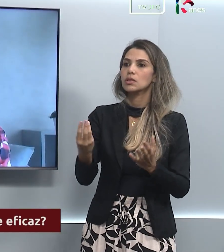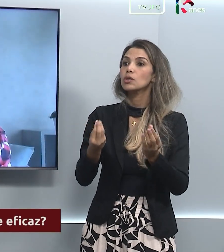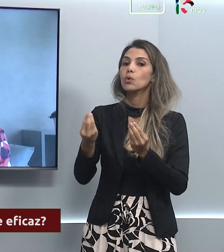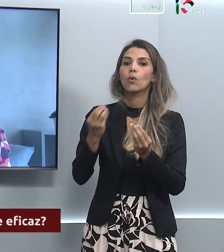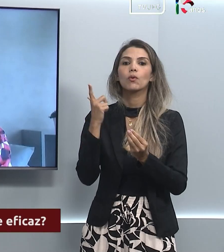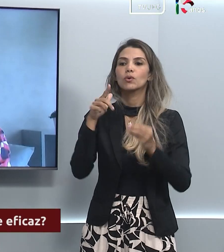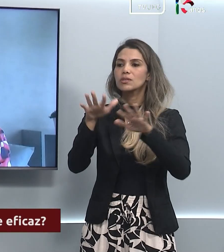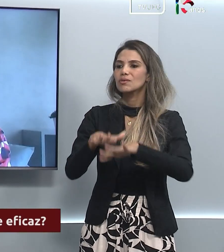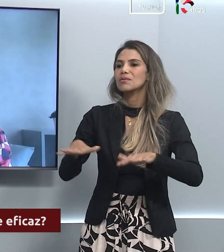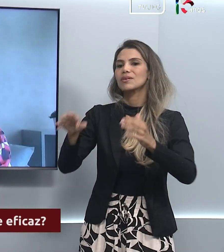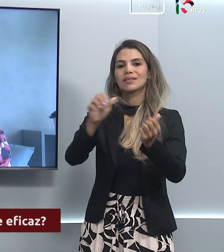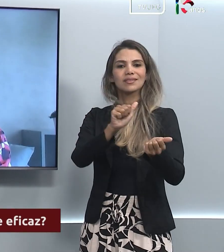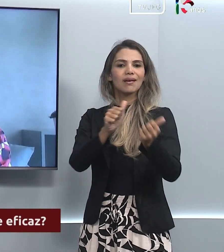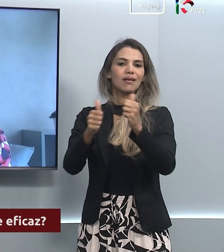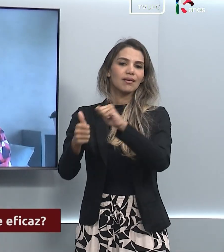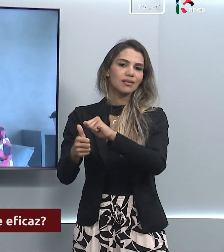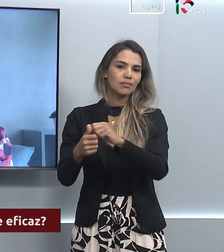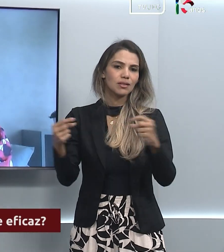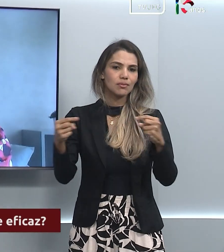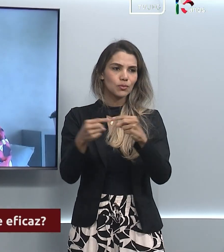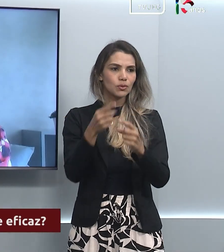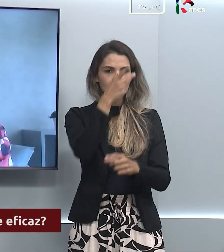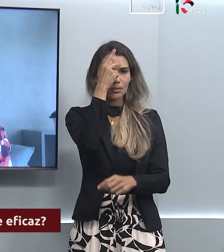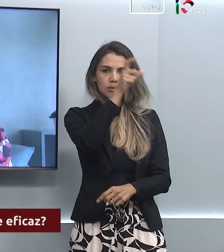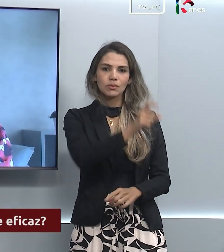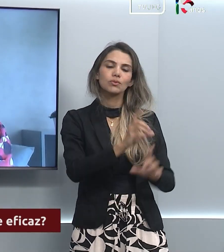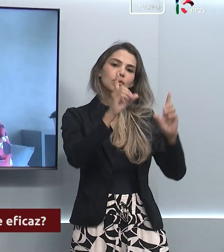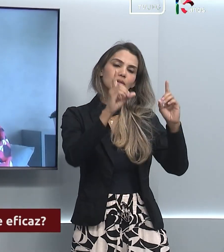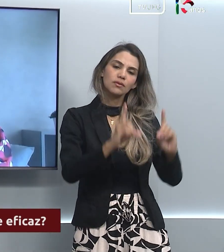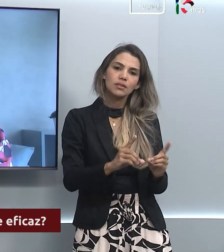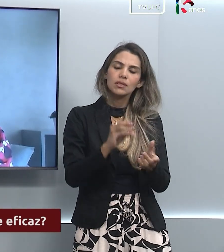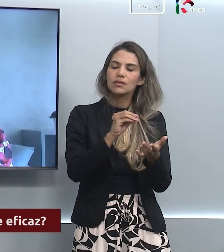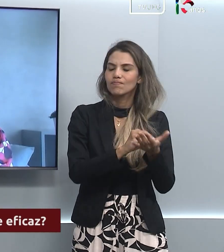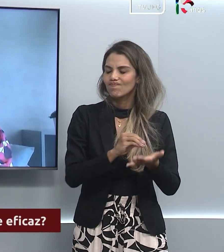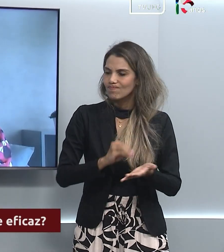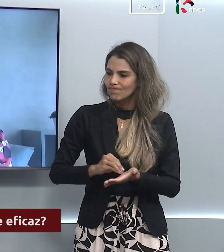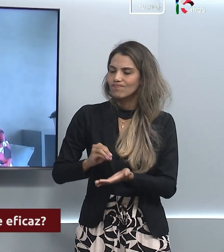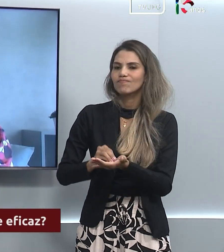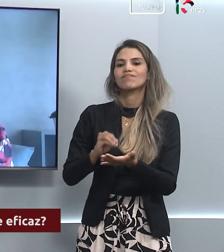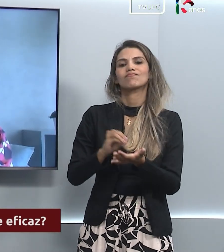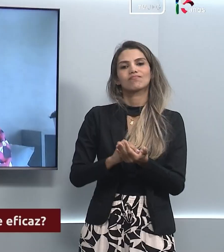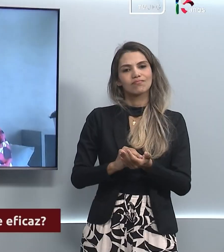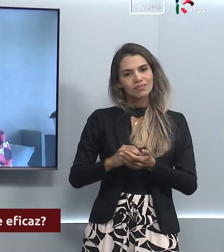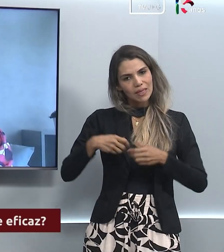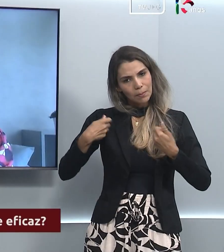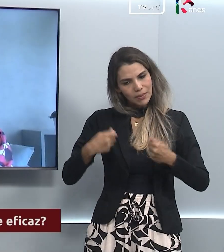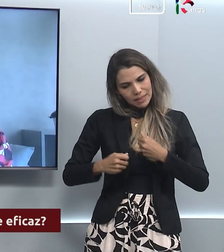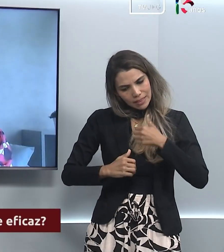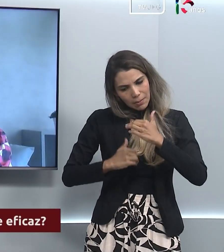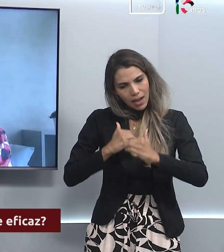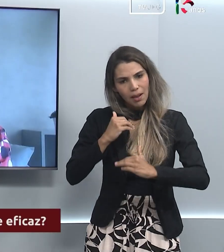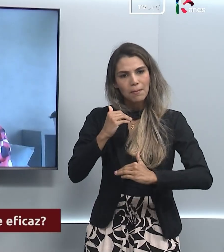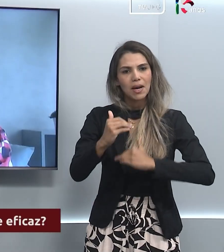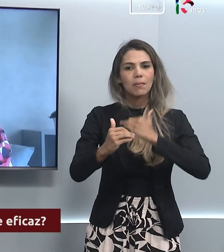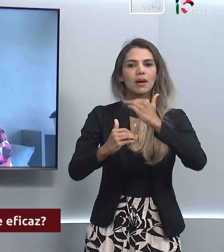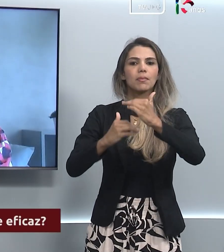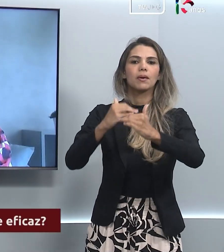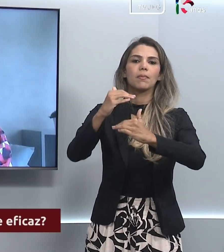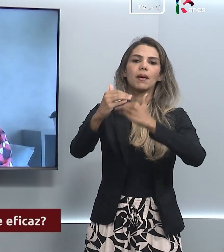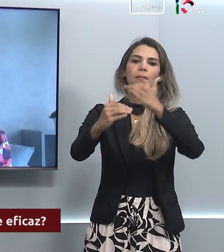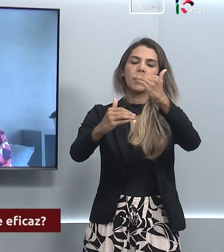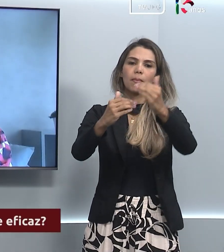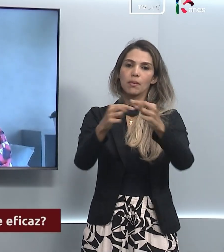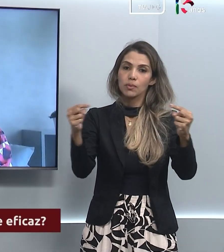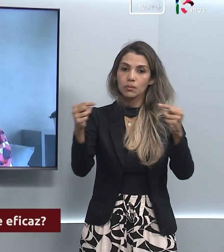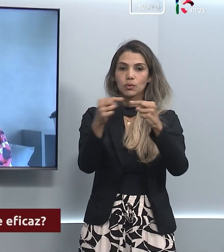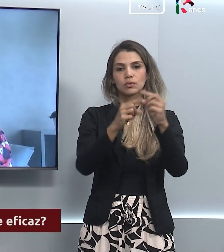adaptação desse ambiente do trabalho. Então, nós temos muito ainda que caminhar em relação à Lei Brasileira